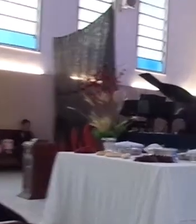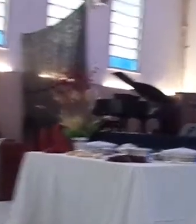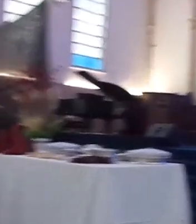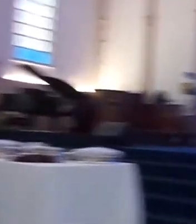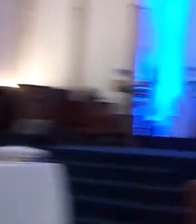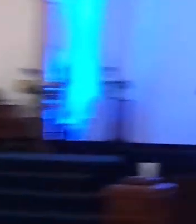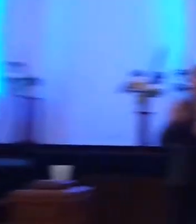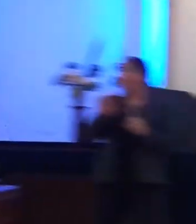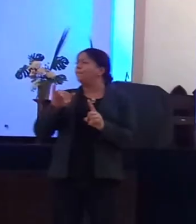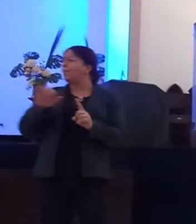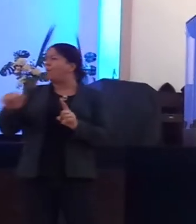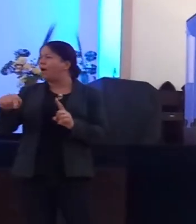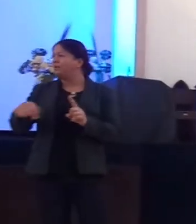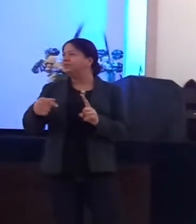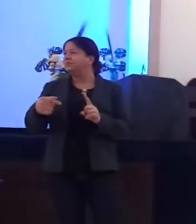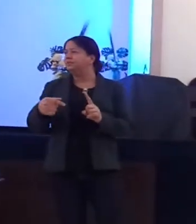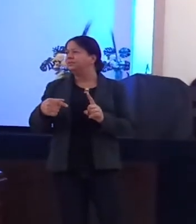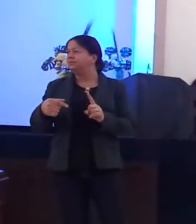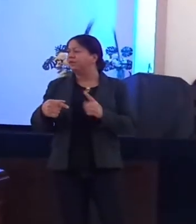Viu aí?